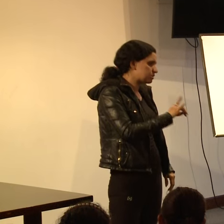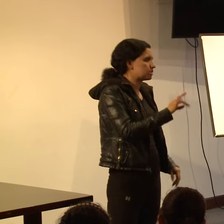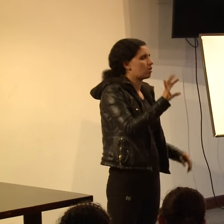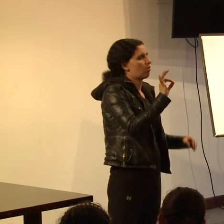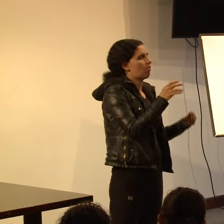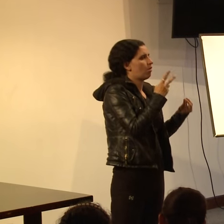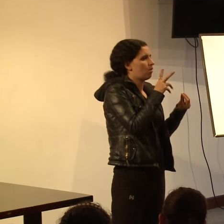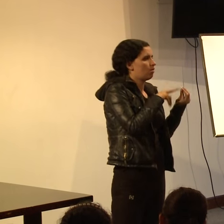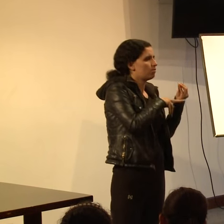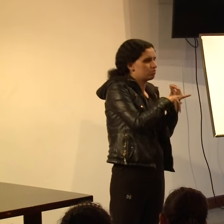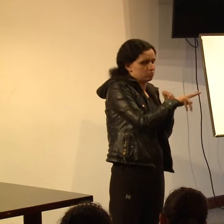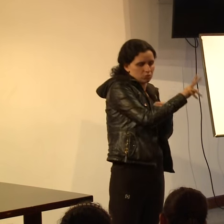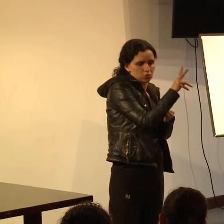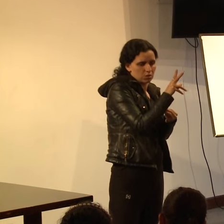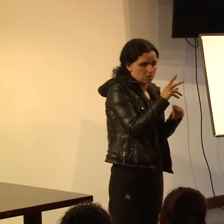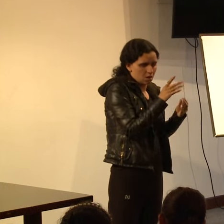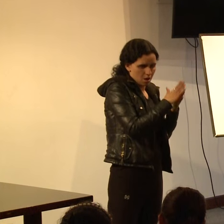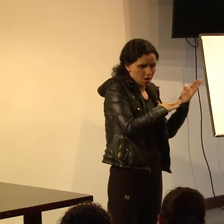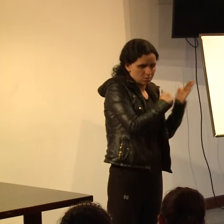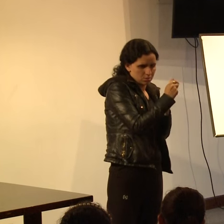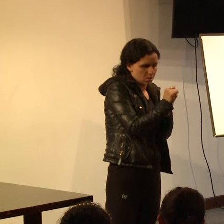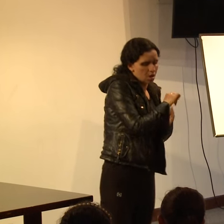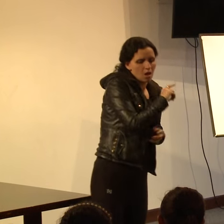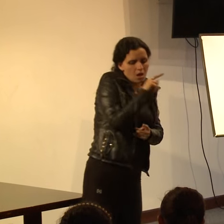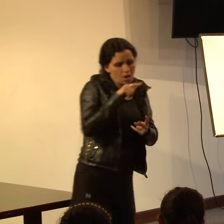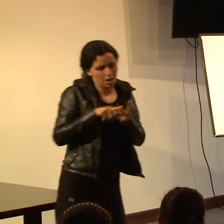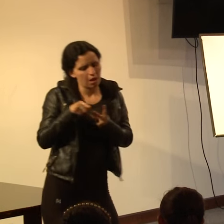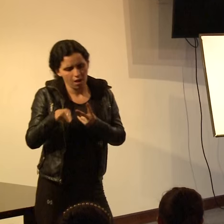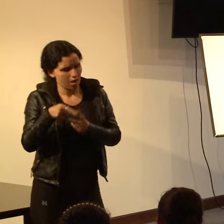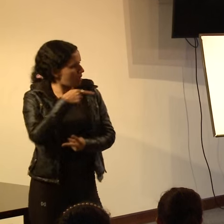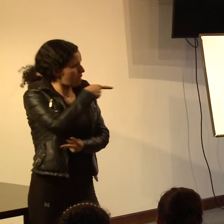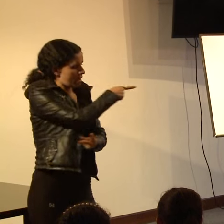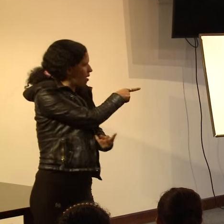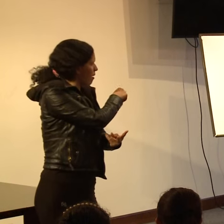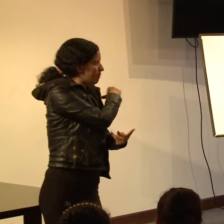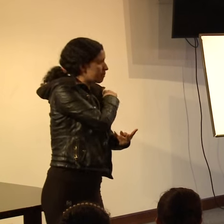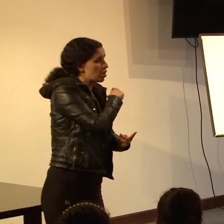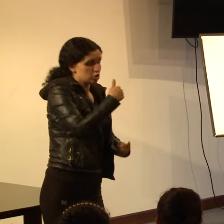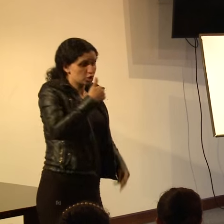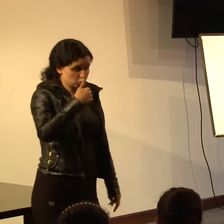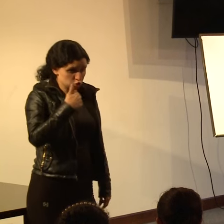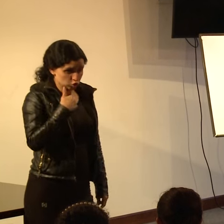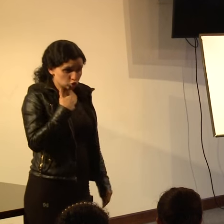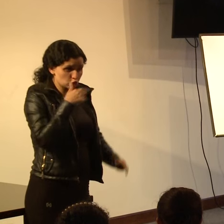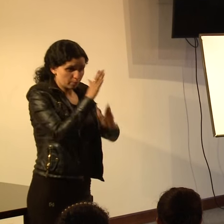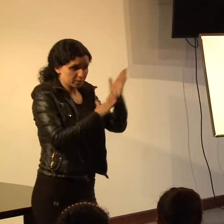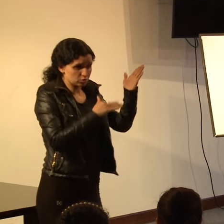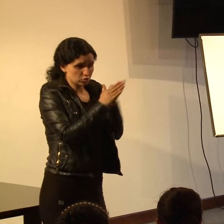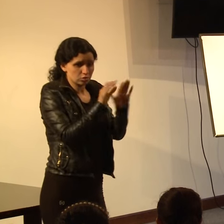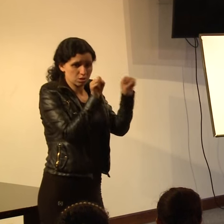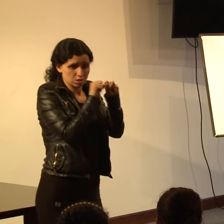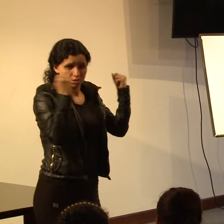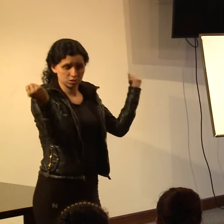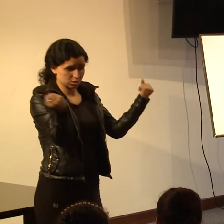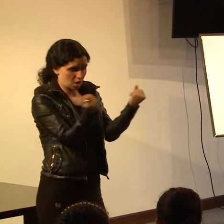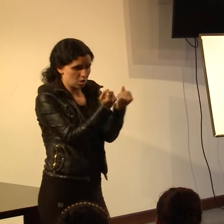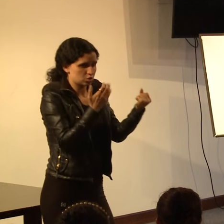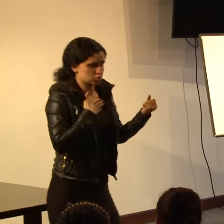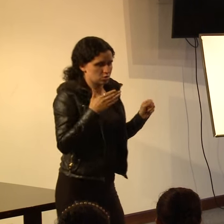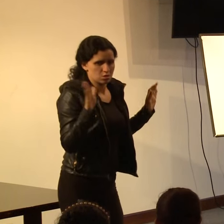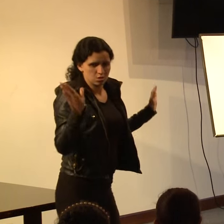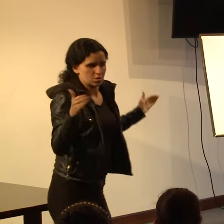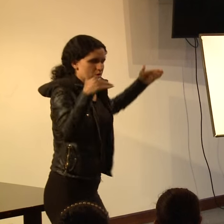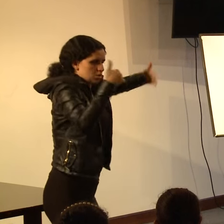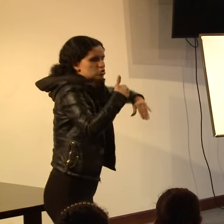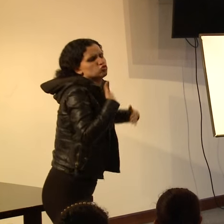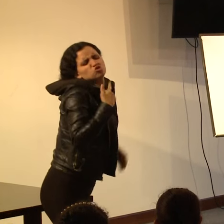plásticas? Les voy a ayudar con la respuesta. Yo pinto, y entonces yo me puedo encerrar en mi cuarto o en mi estudio a pintar y